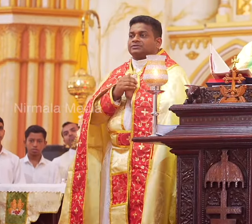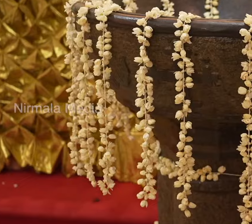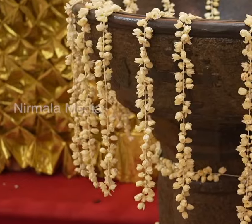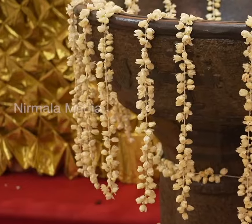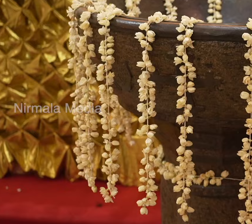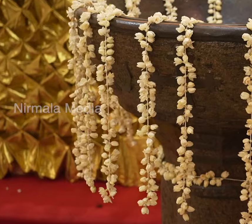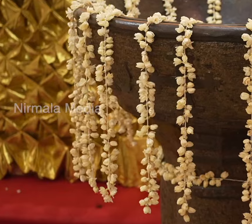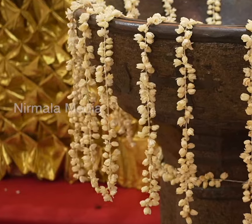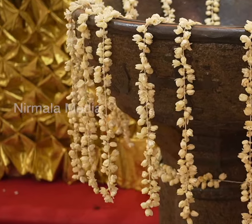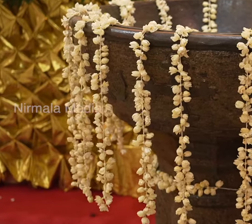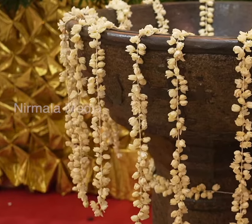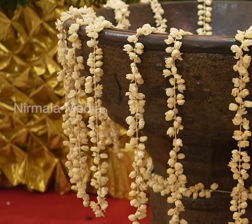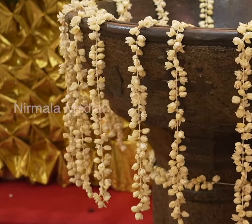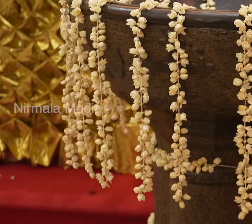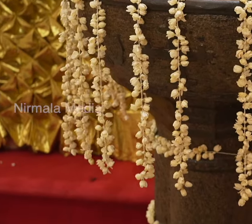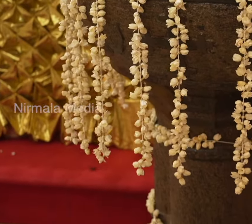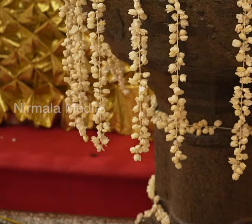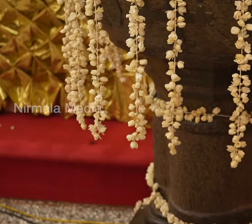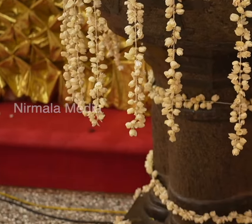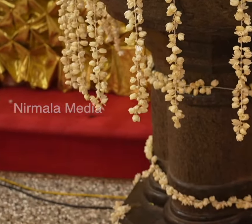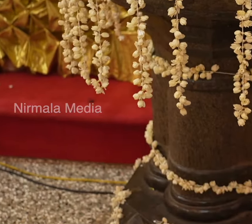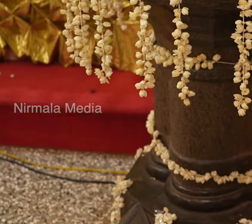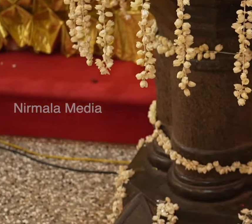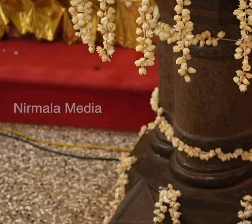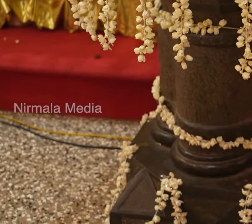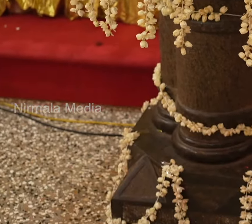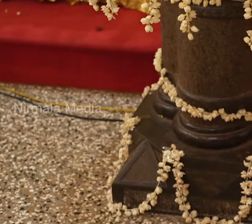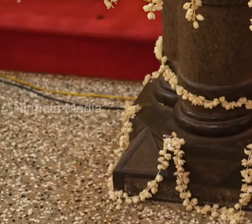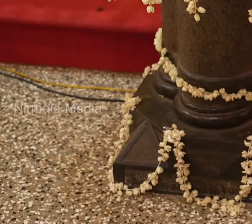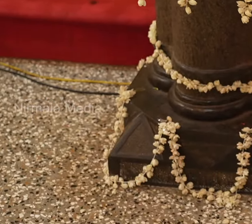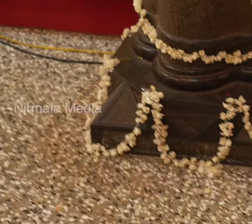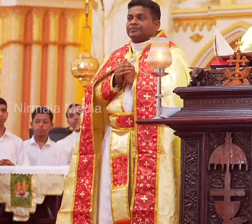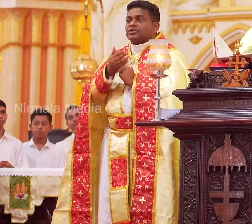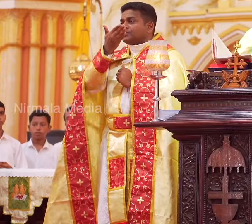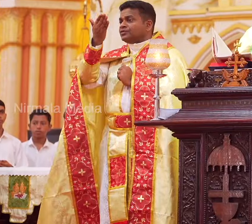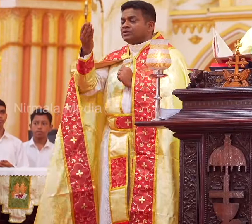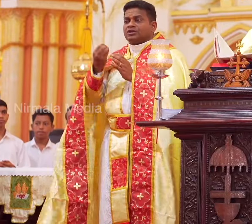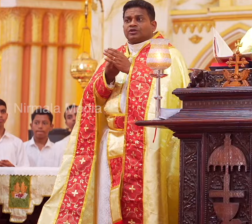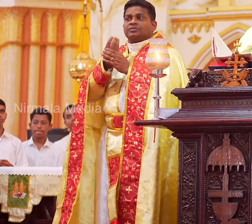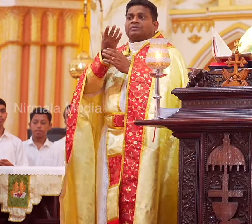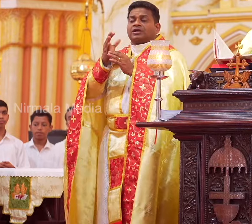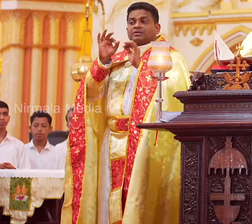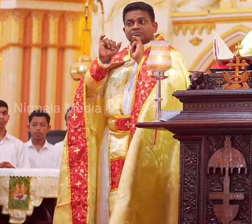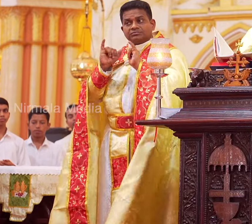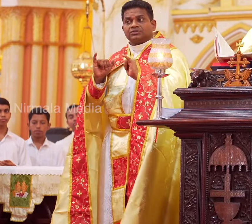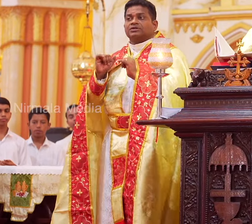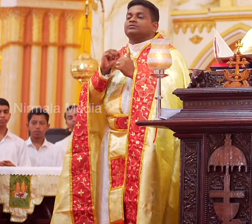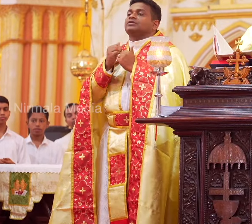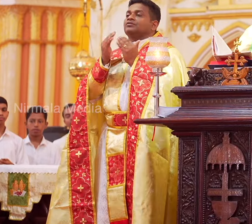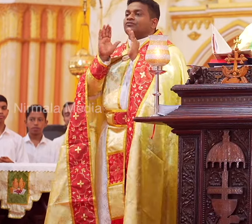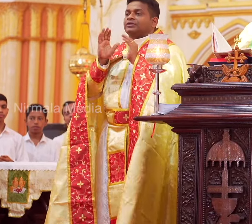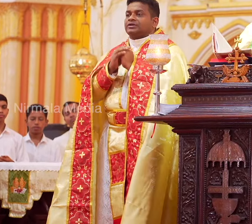ചെയ്തത്. നിങ്ങൾ പോയി ഫലം പുറപ്പെടുവിക്കുന്നതിനും നിങ്ങളുടെ ഫലം നിലനിൽക്കുന്നതിനും